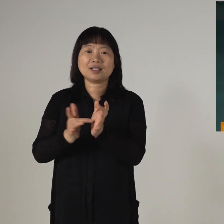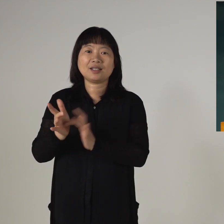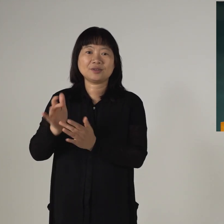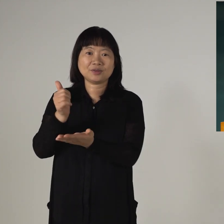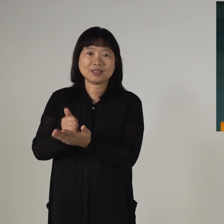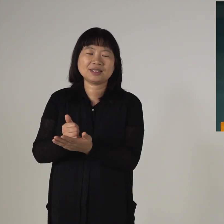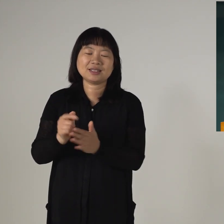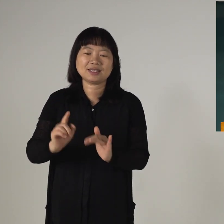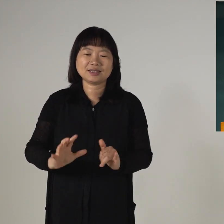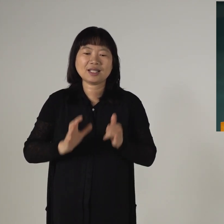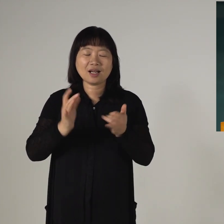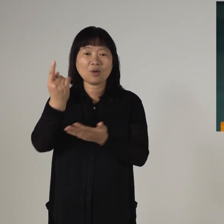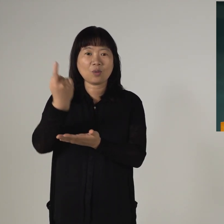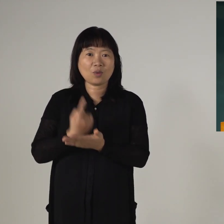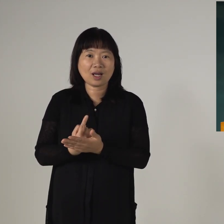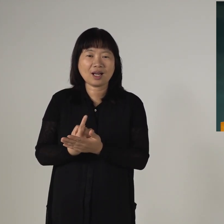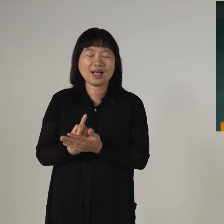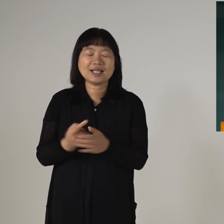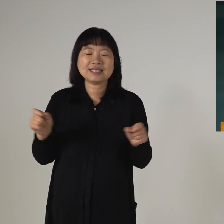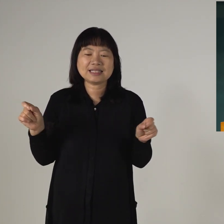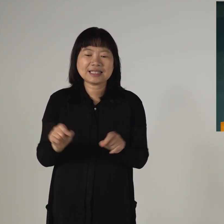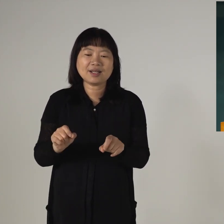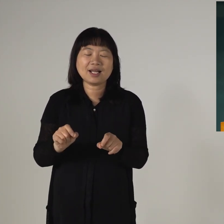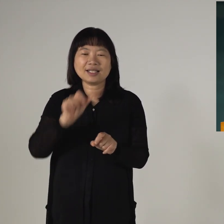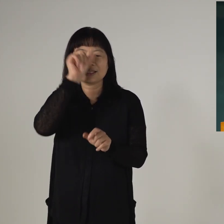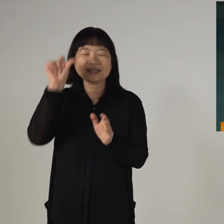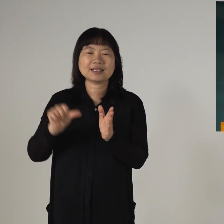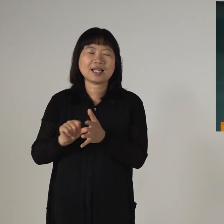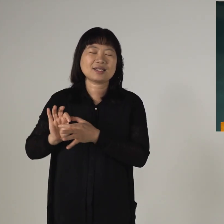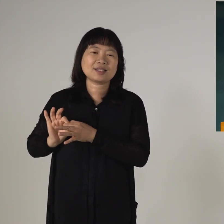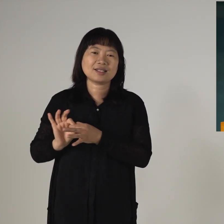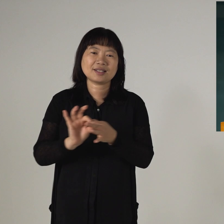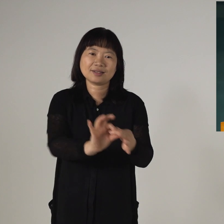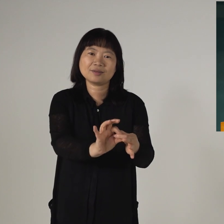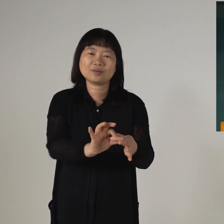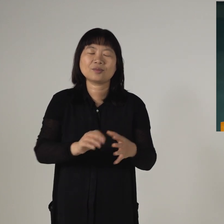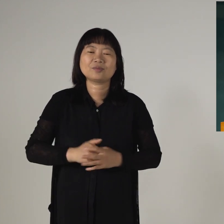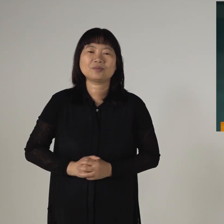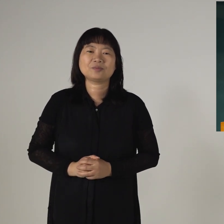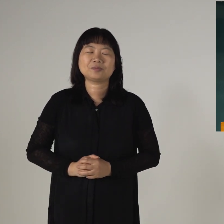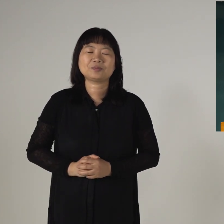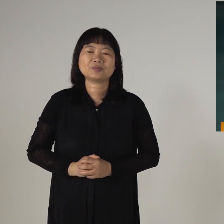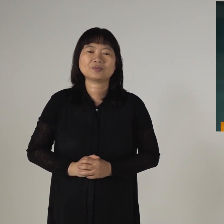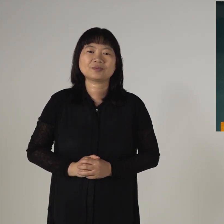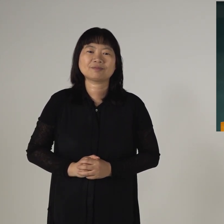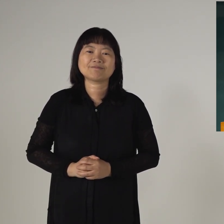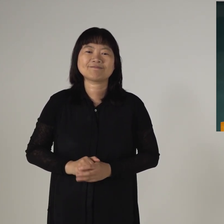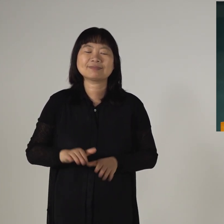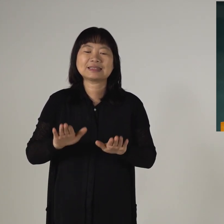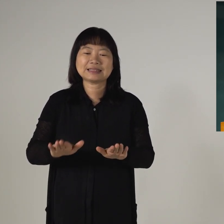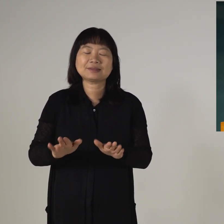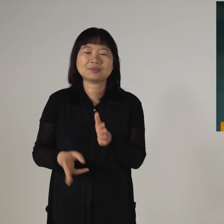예수님은 이 땅에 오신 짧았던 생애 내내 이 죽음의 길을